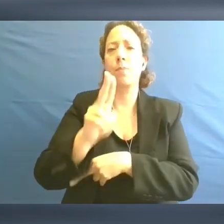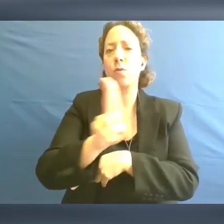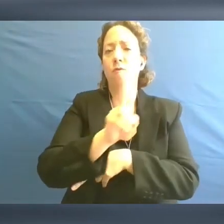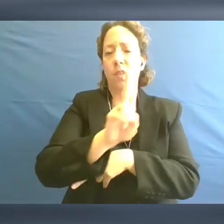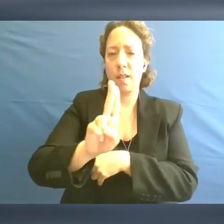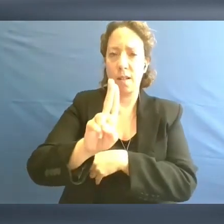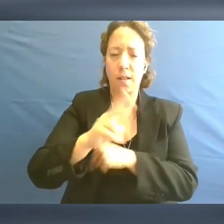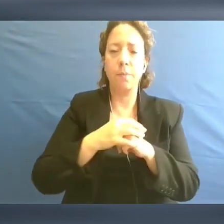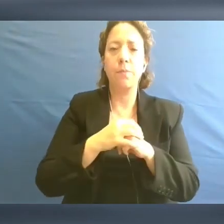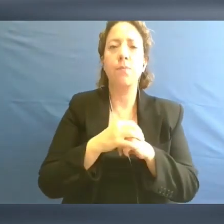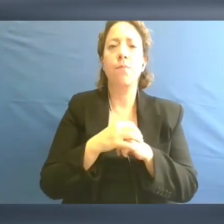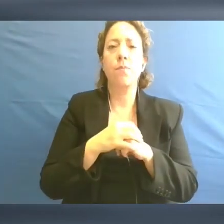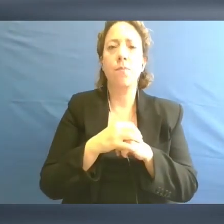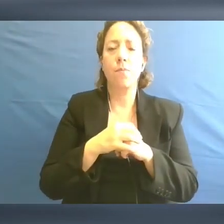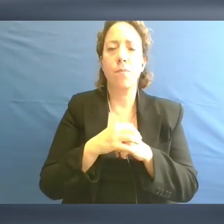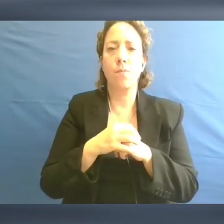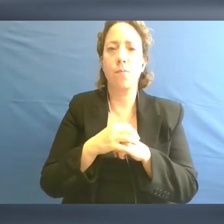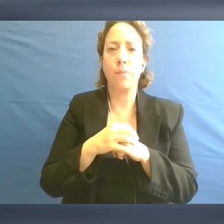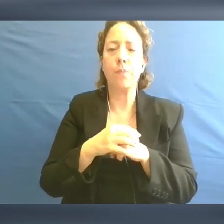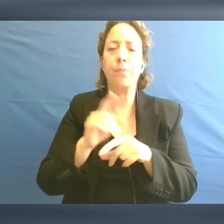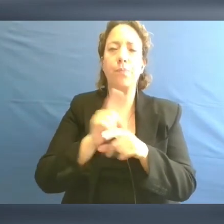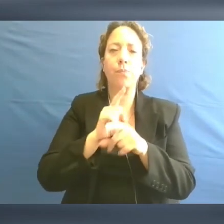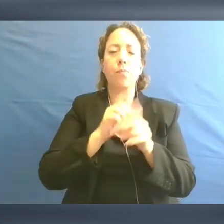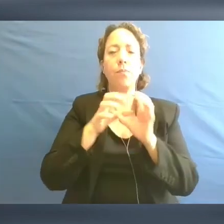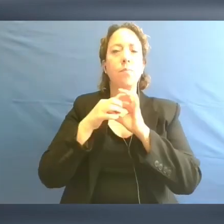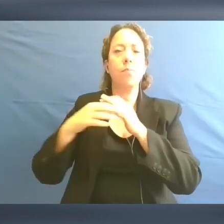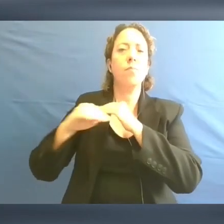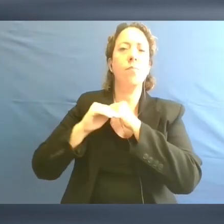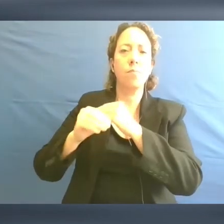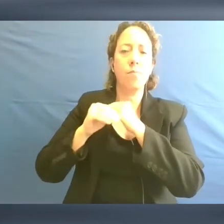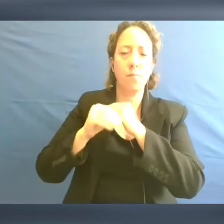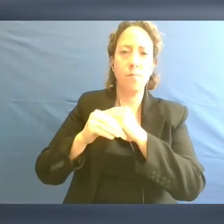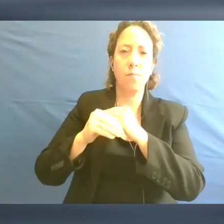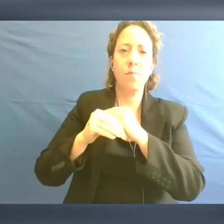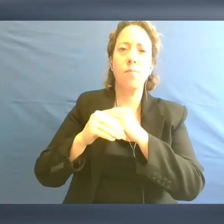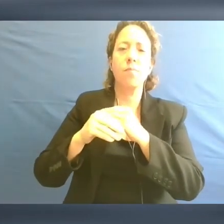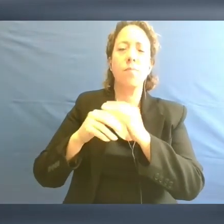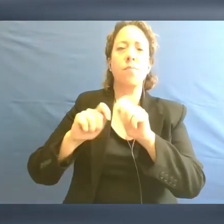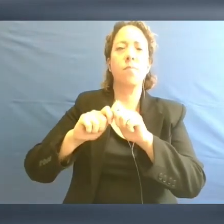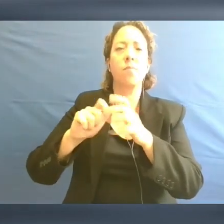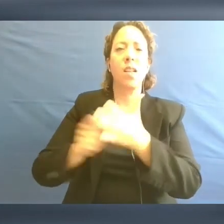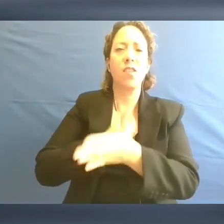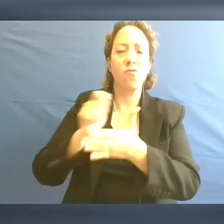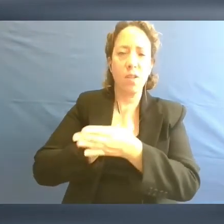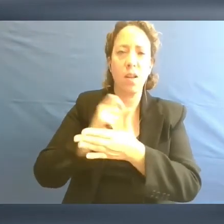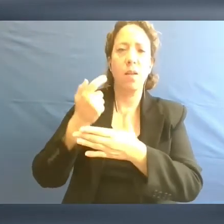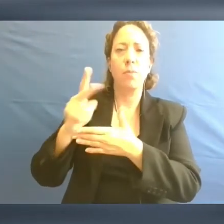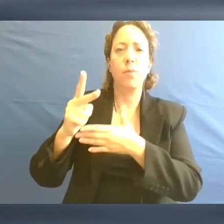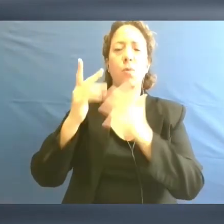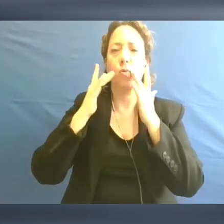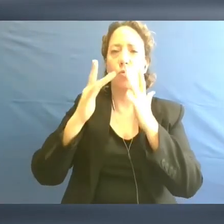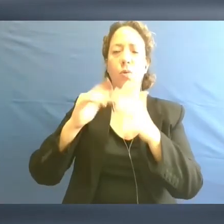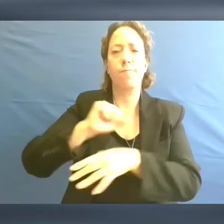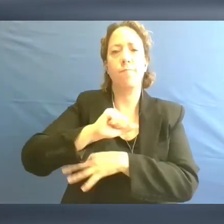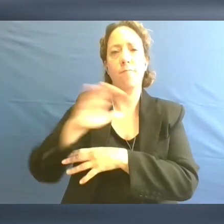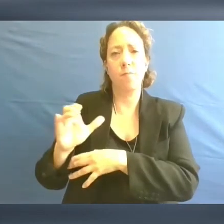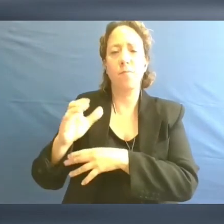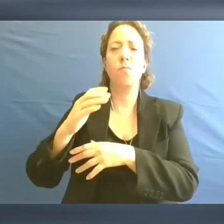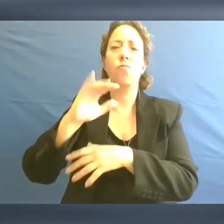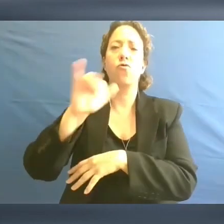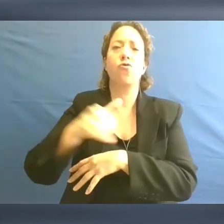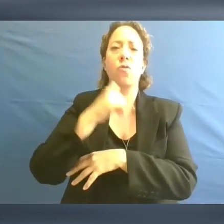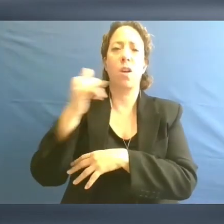Nous travaillons en partenariat avec l'agenda culturel de l'Arc jurassien qui se nomme